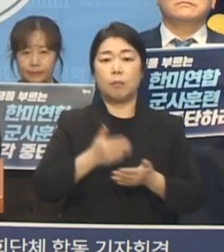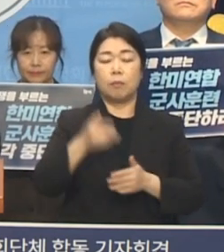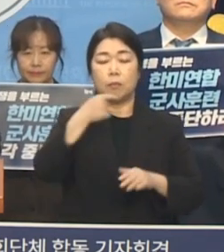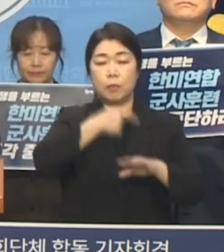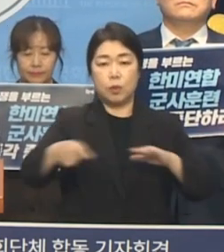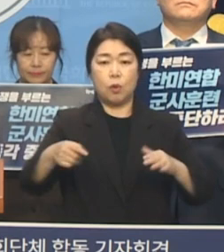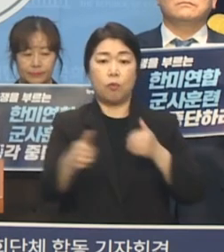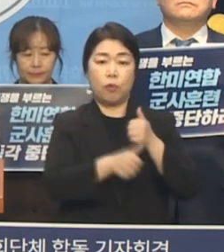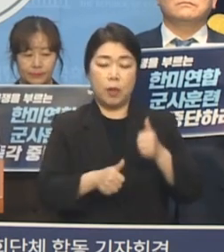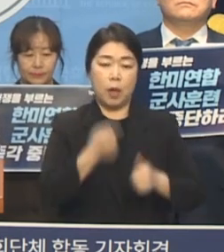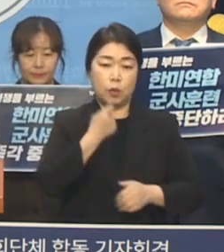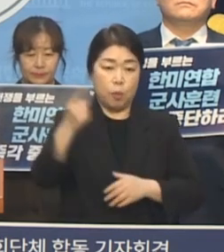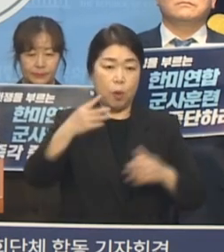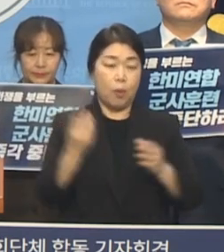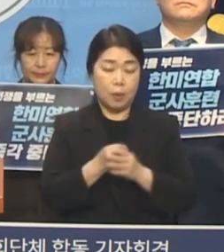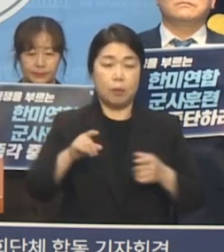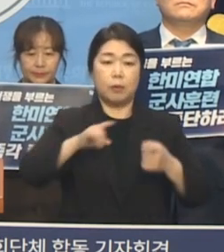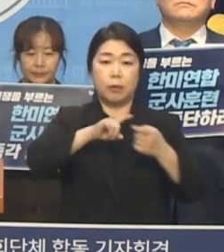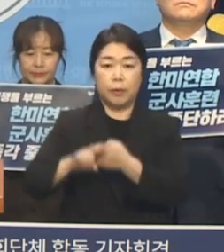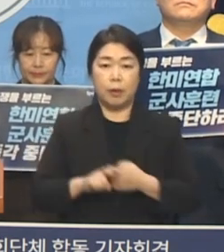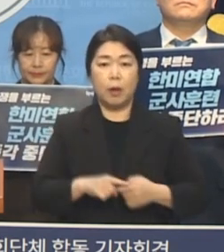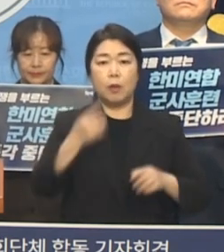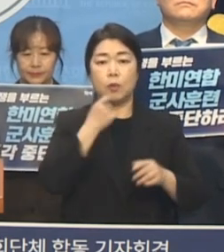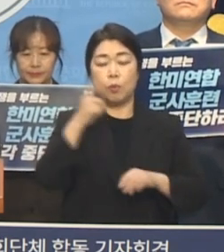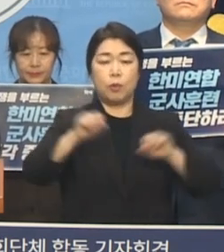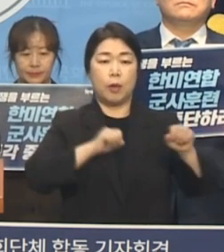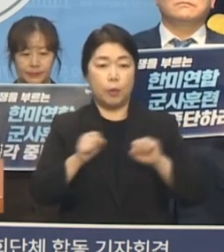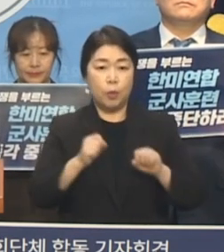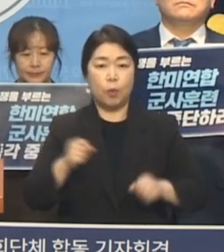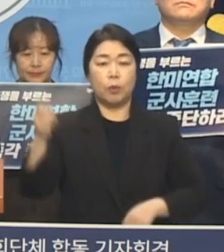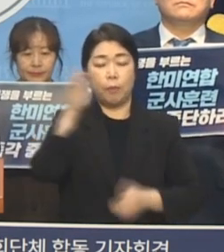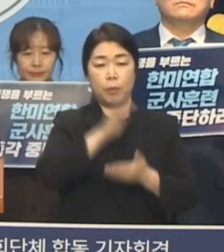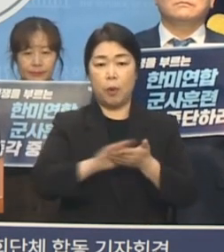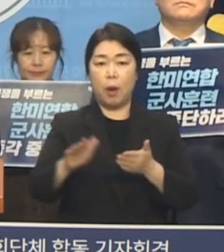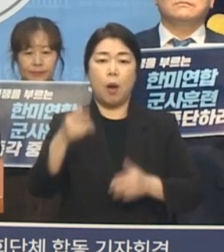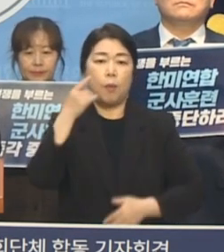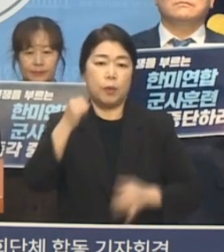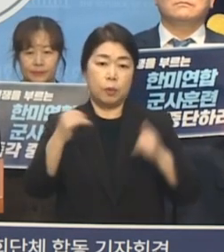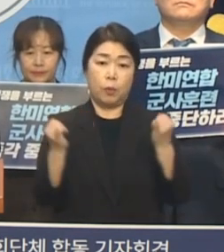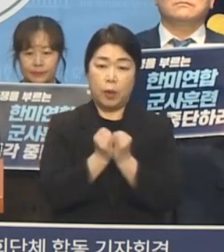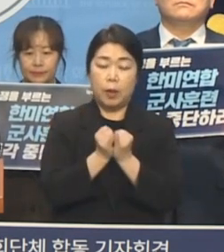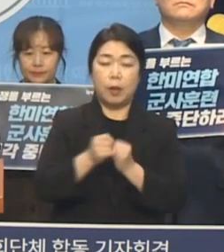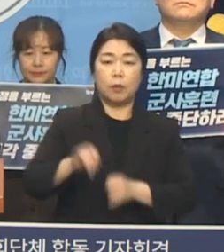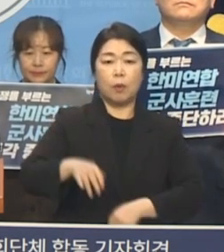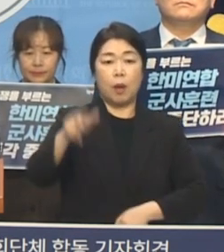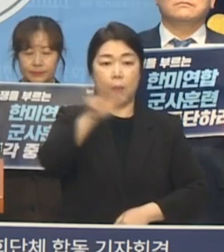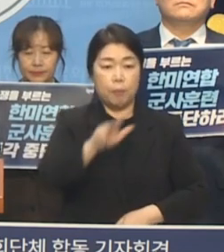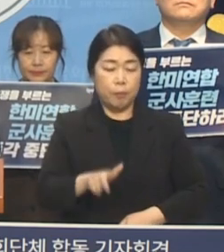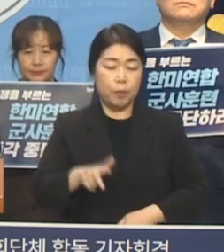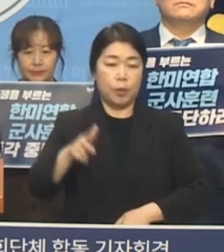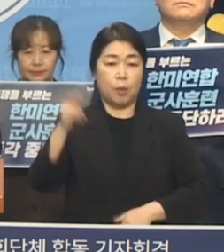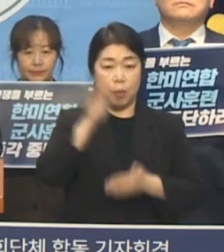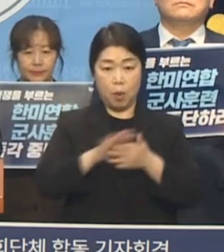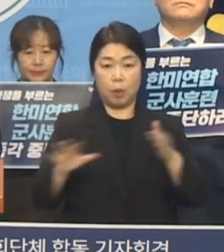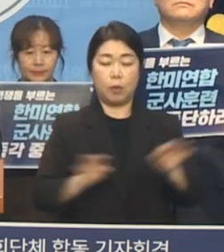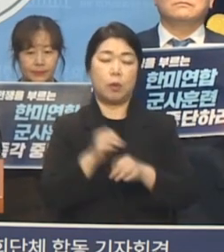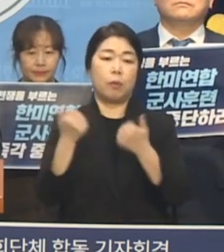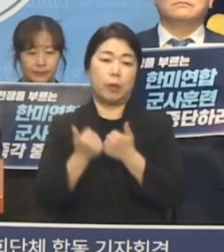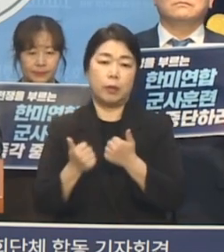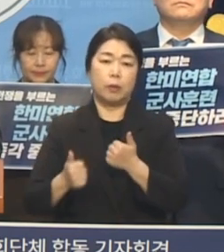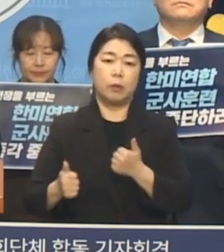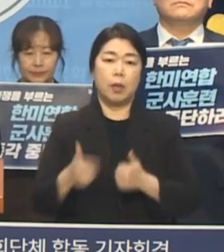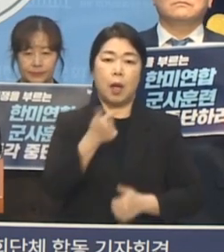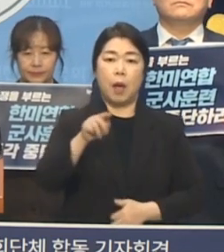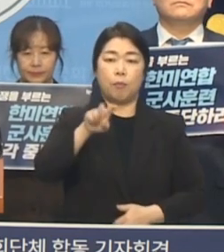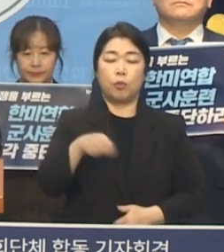자주민주평화통일민족위원회, 촛불완성연대, 촛불행동, 평화어머니회, 한반도 평화경제회의,